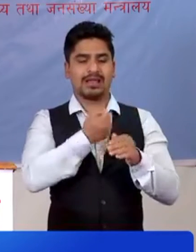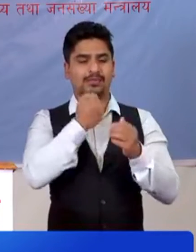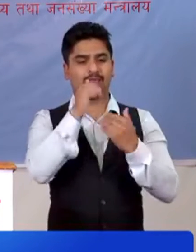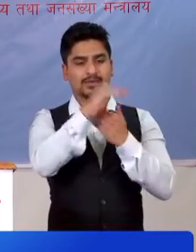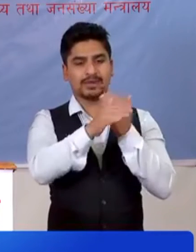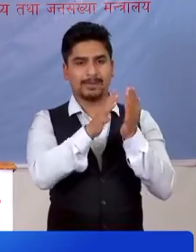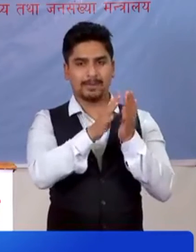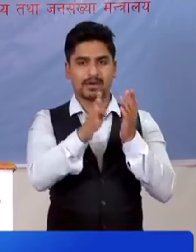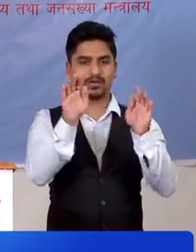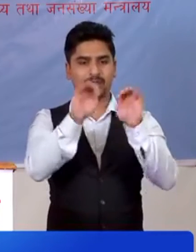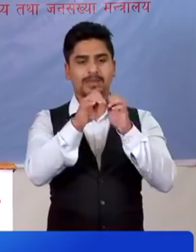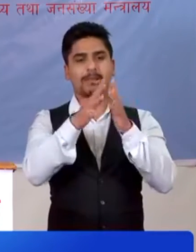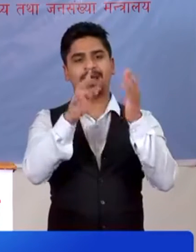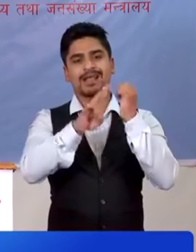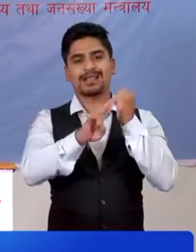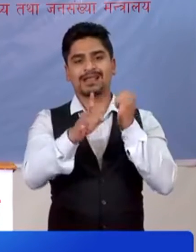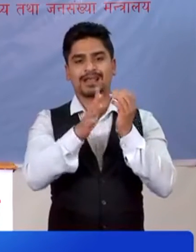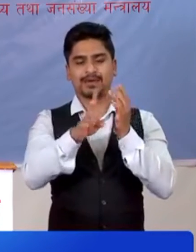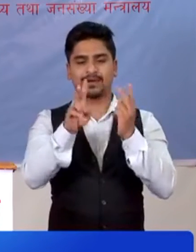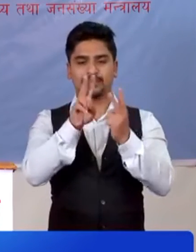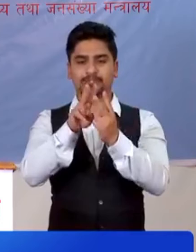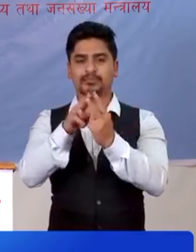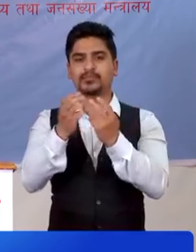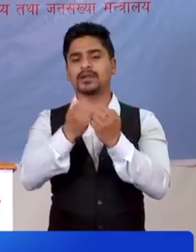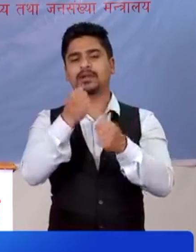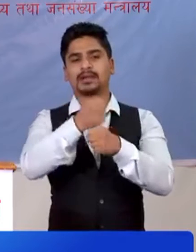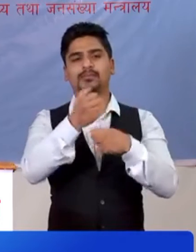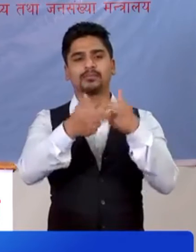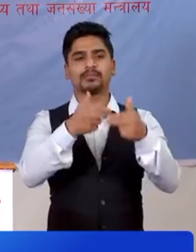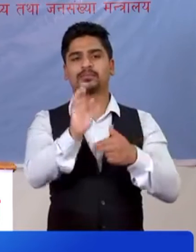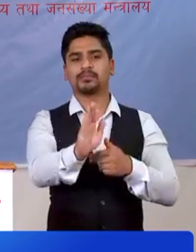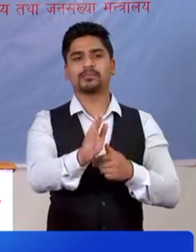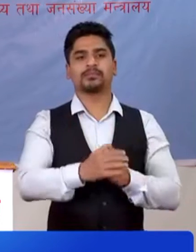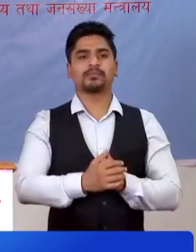मार्फत सम्बन्धित महाशाखाबाट ट्रेसिङ गर्ने काम भइरहेको छ।